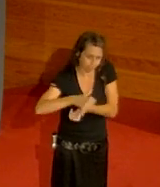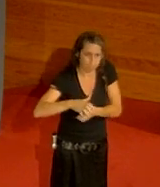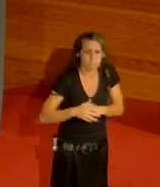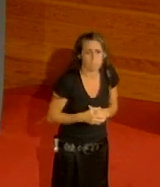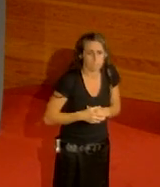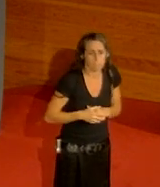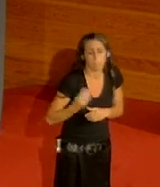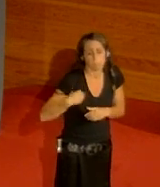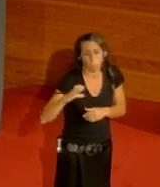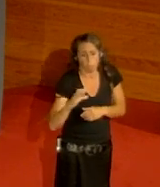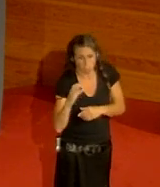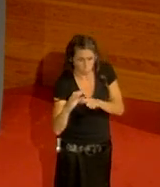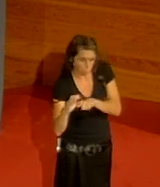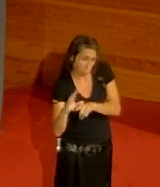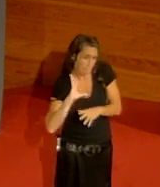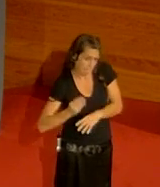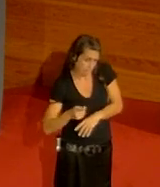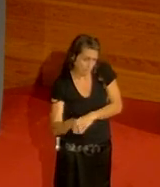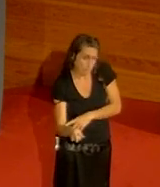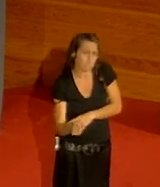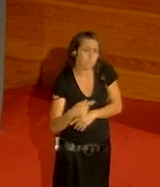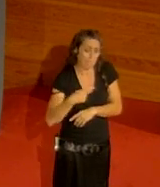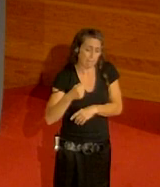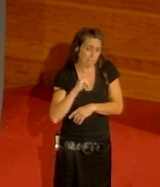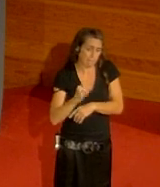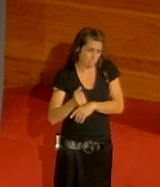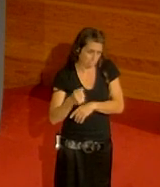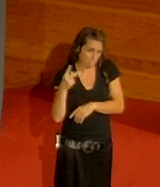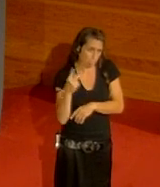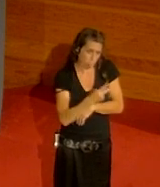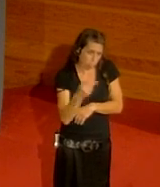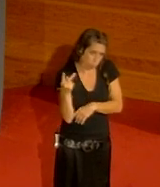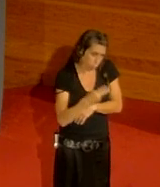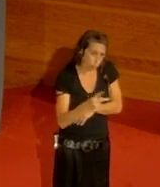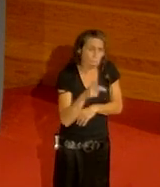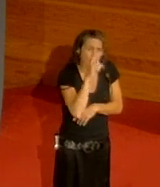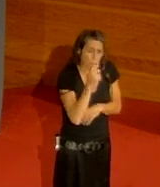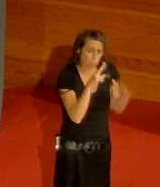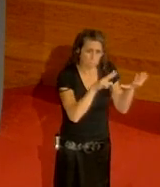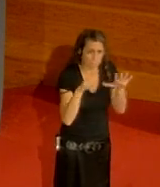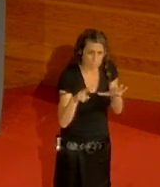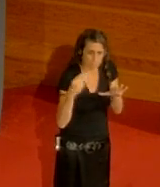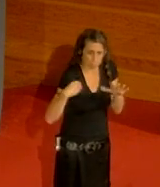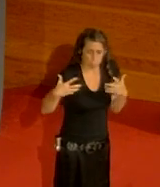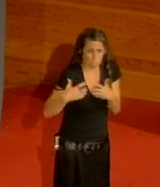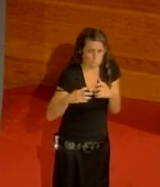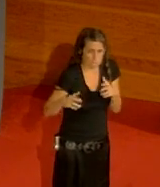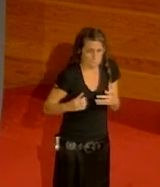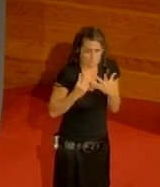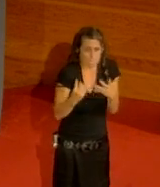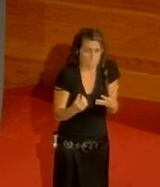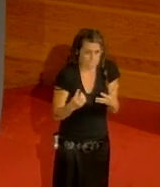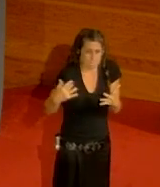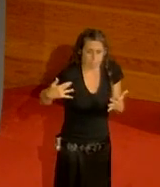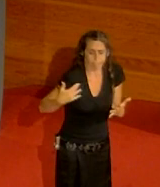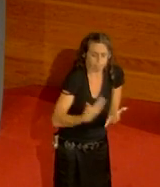el gaza de alguna forma también están bajo ocupación militar de Israel desde el año 67 desde la guerra de los seis días y es una de las ocupaciones